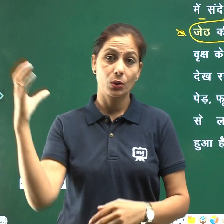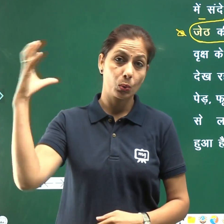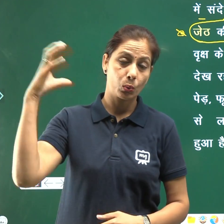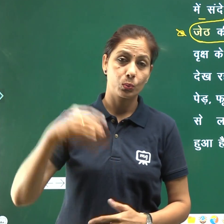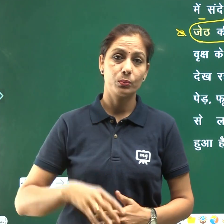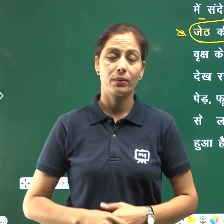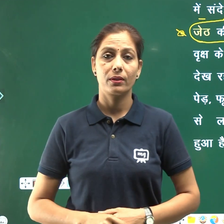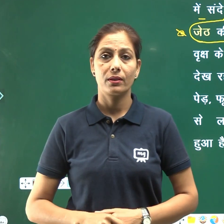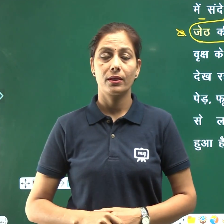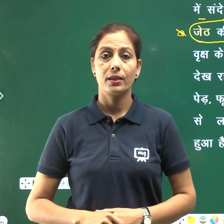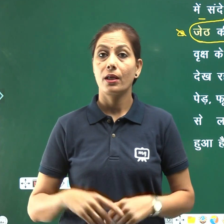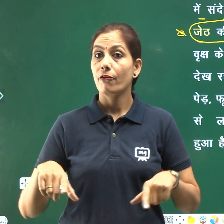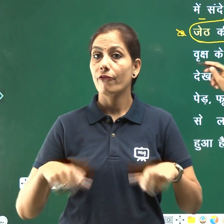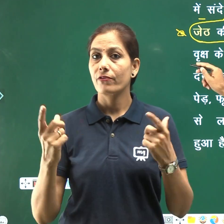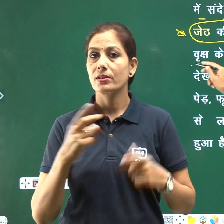शिरीष के वृक्ष के नीचे